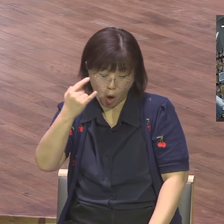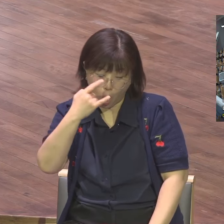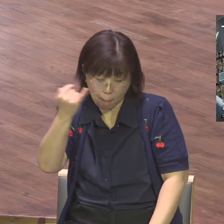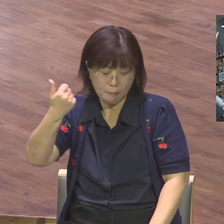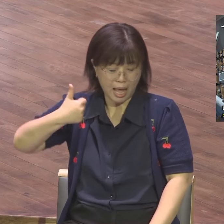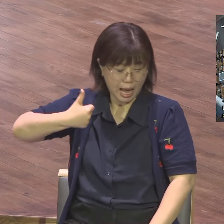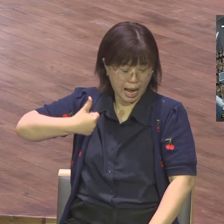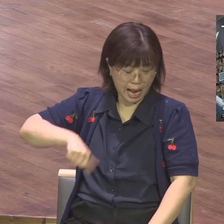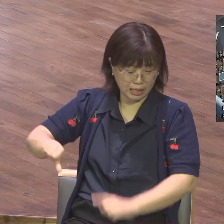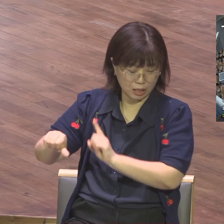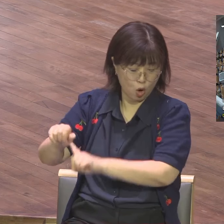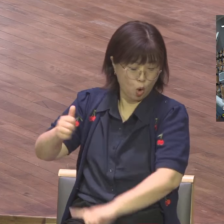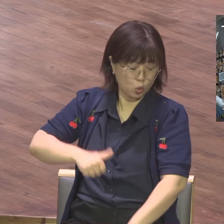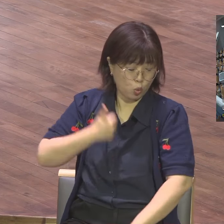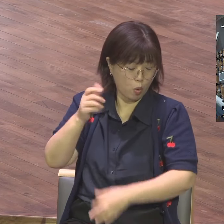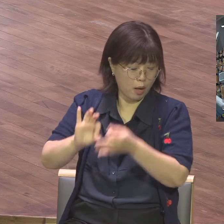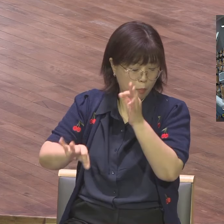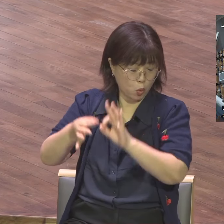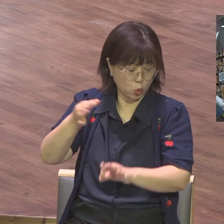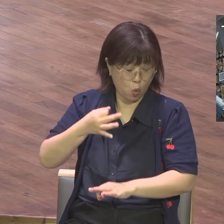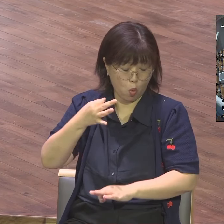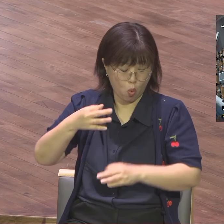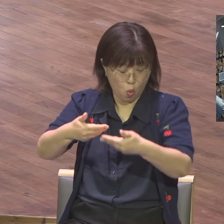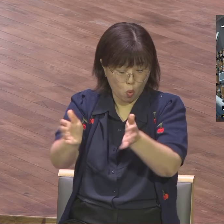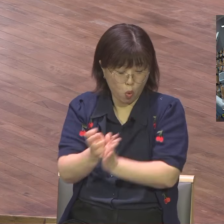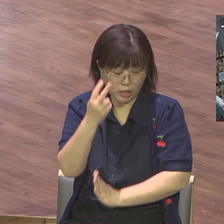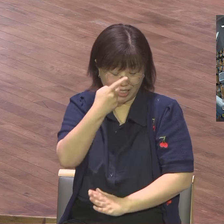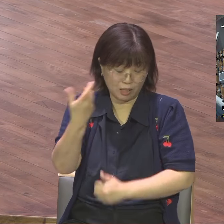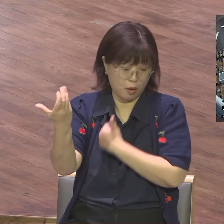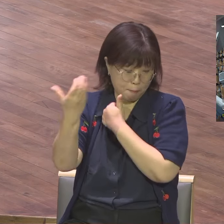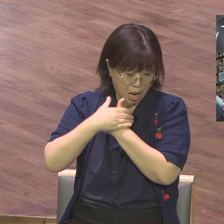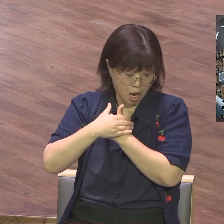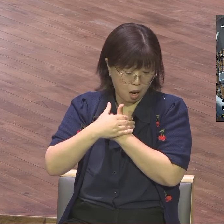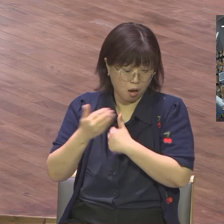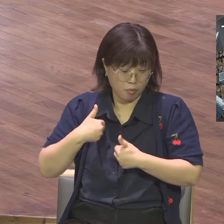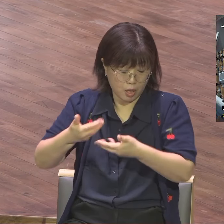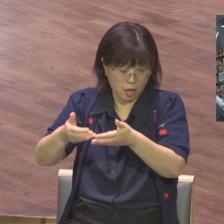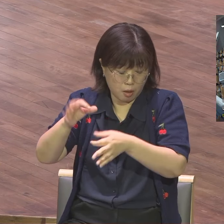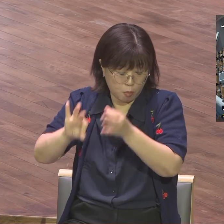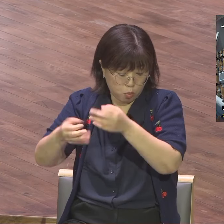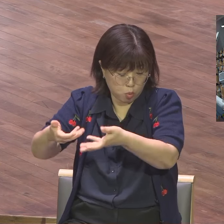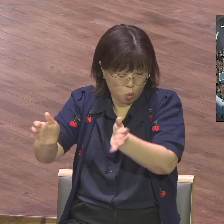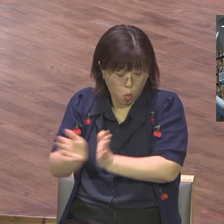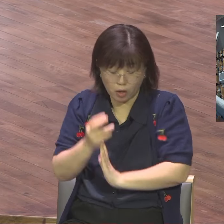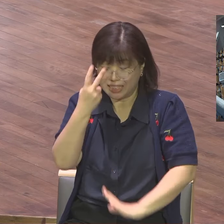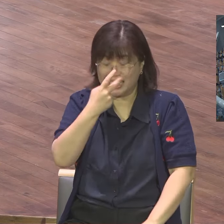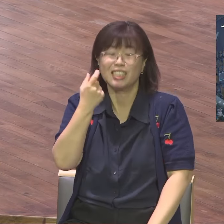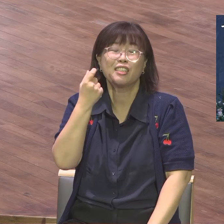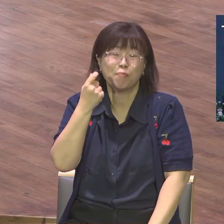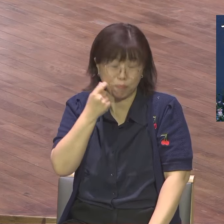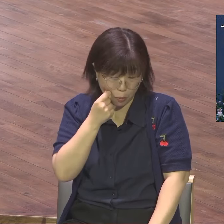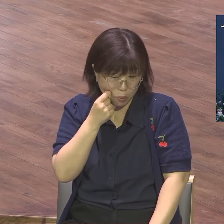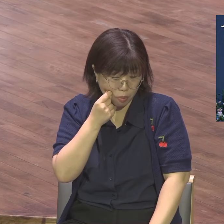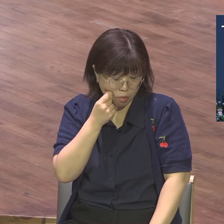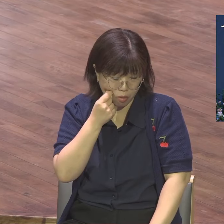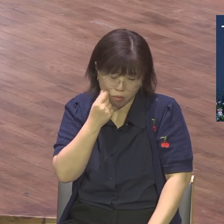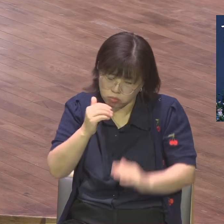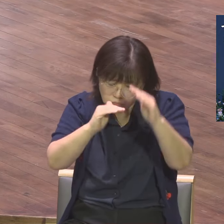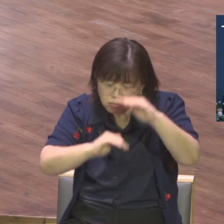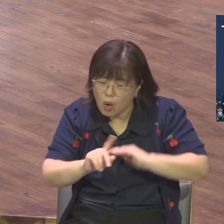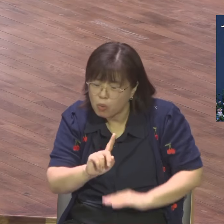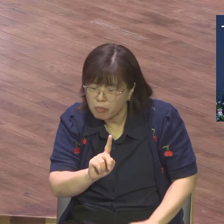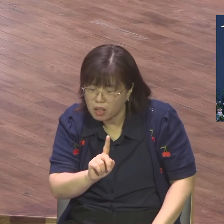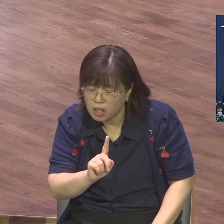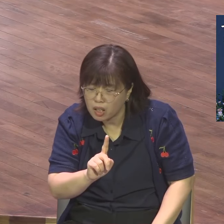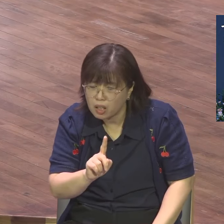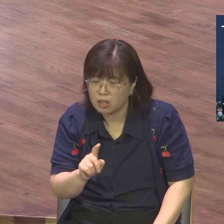노하여 포도원 지기로 삼았습니다. 나의 포도원을 내가 지키지 못하였구나. 이 말씀은요